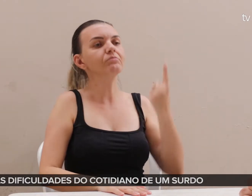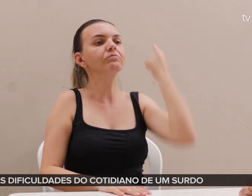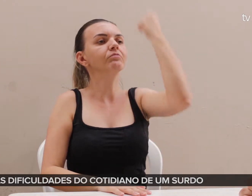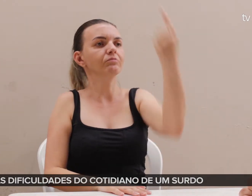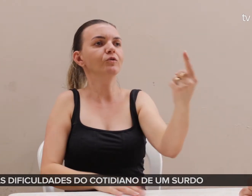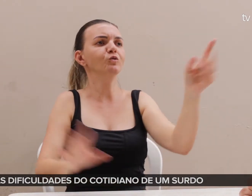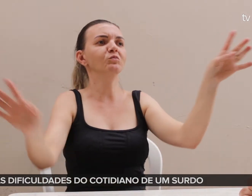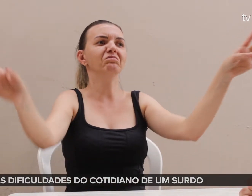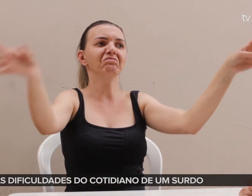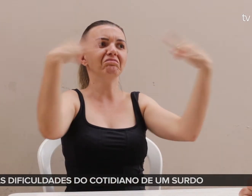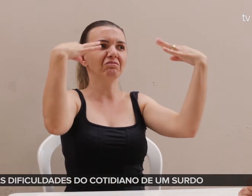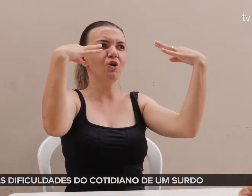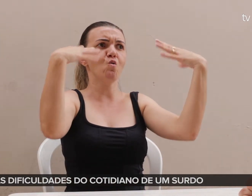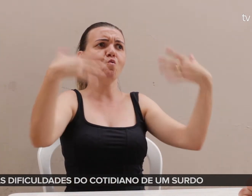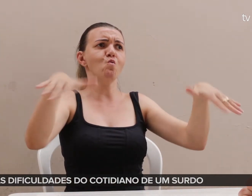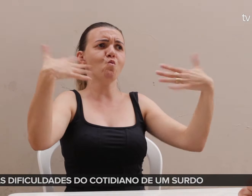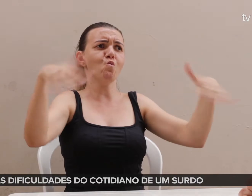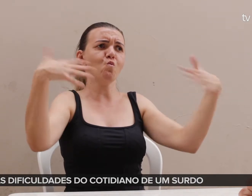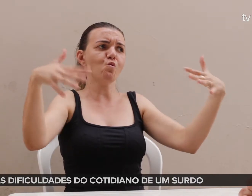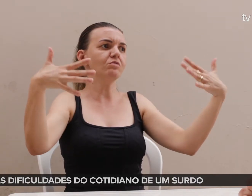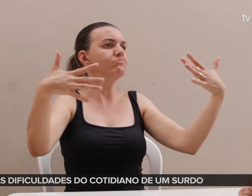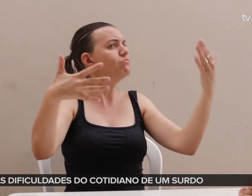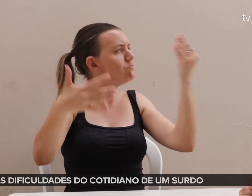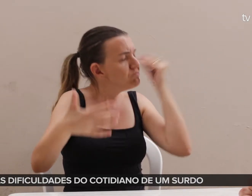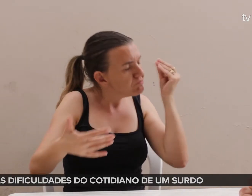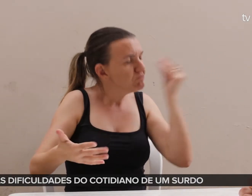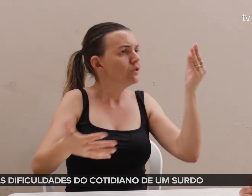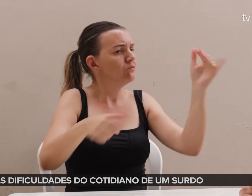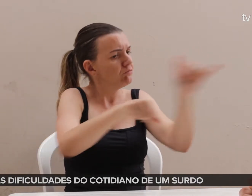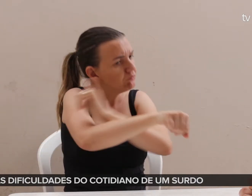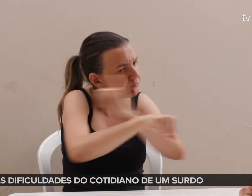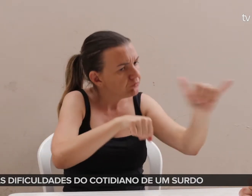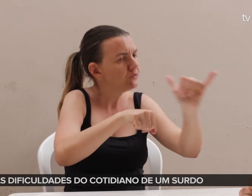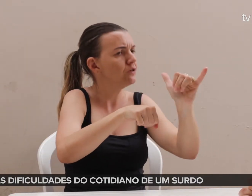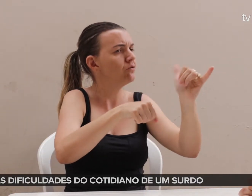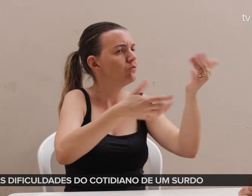em Colorado, no IFRO de Colorado, sozinha, não tenho intérprete. Eu